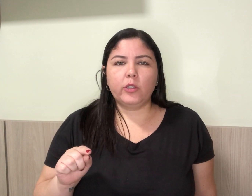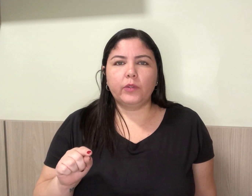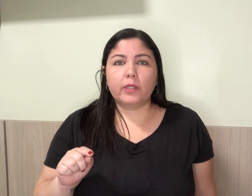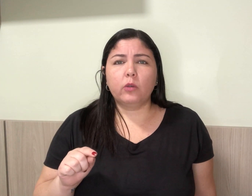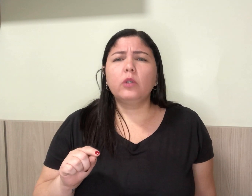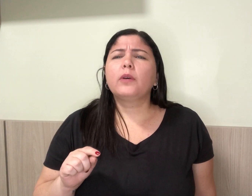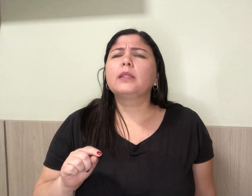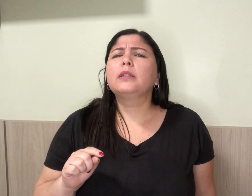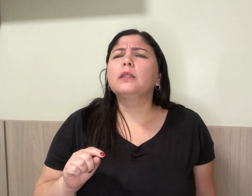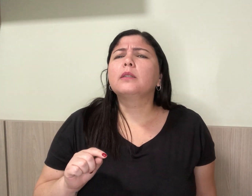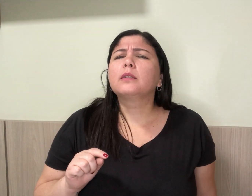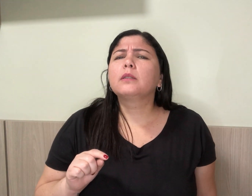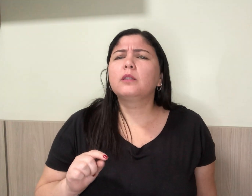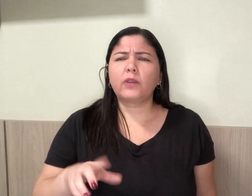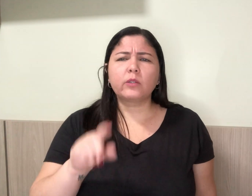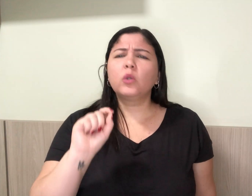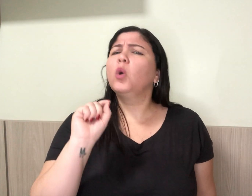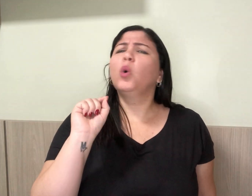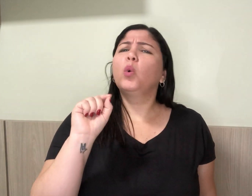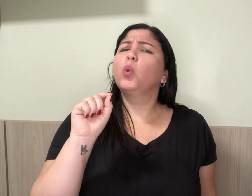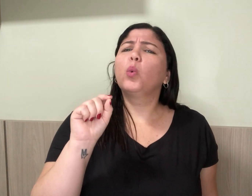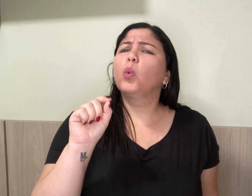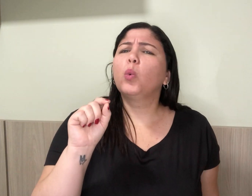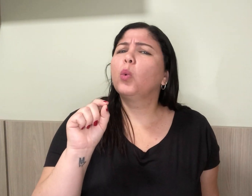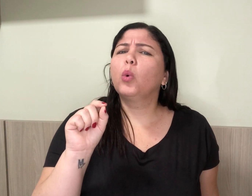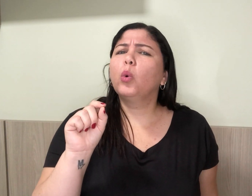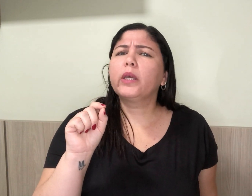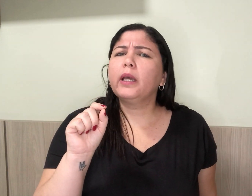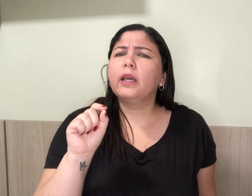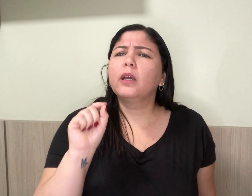interrogativas QU, eu faço assim. Então, eu faço o quê?